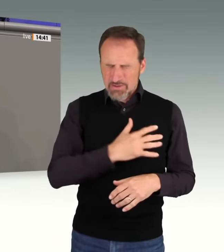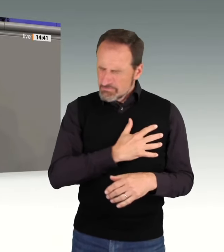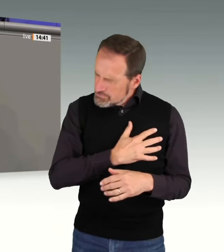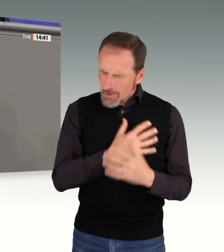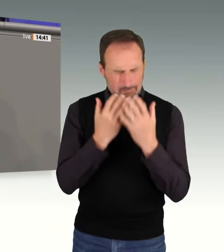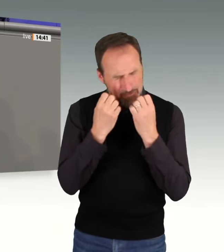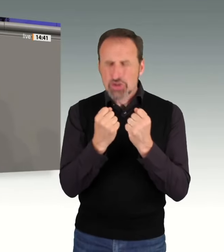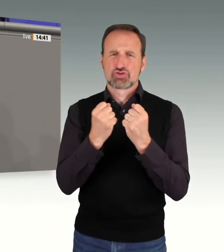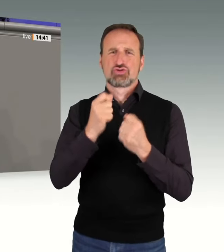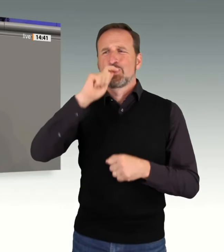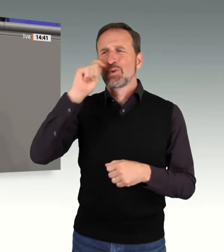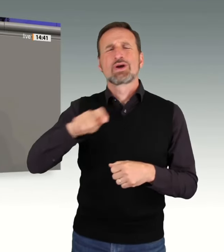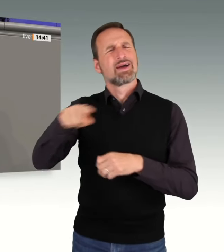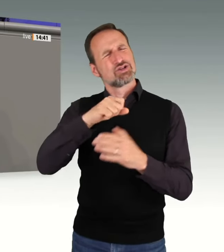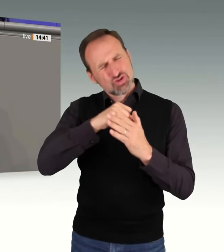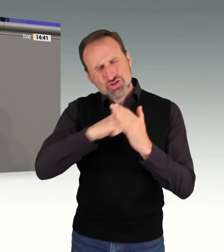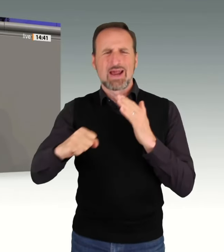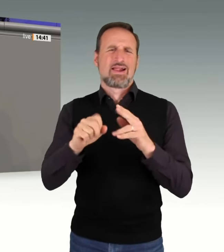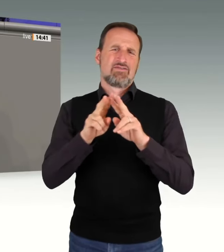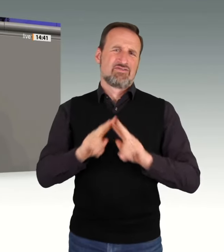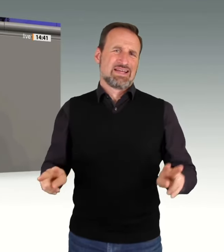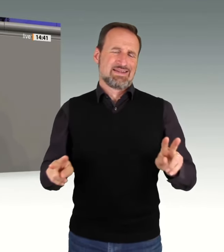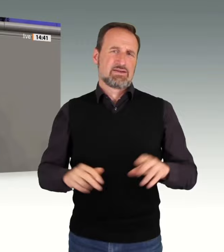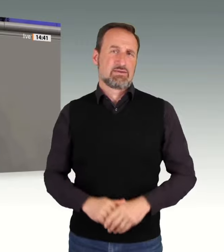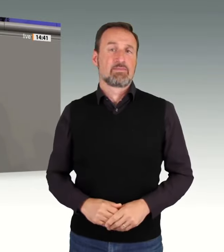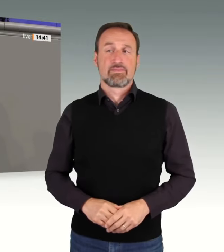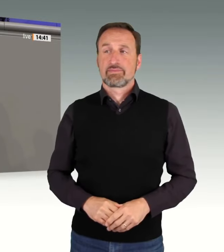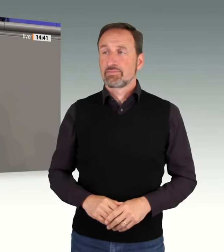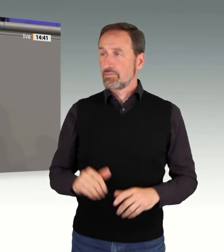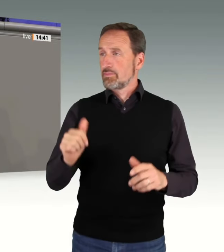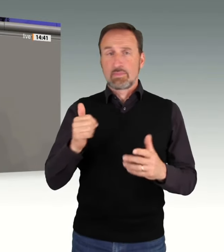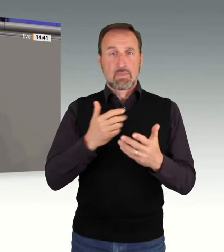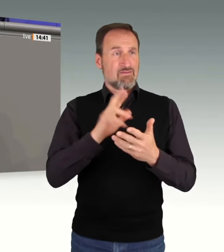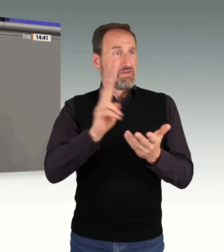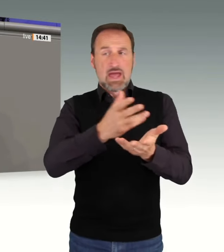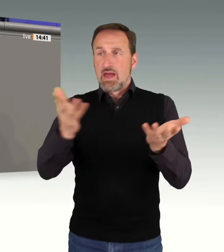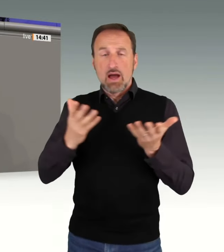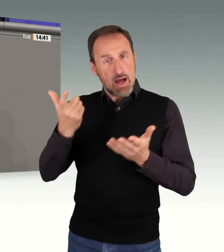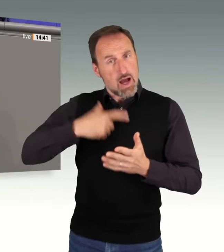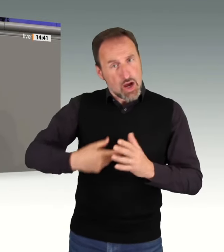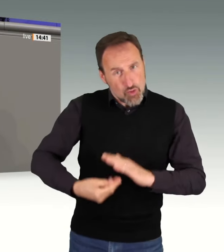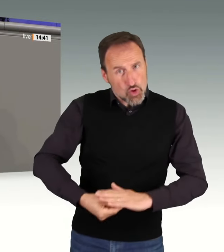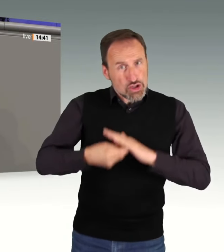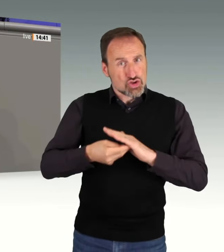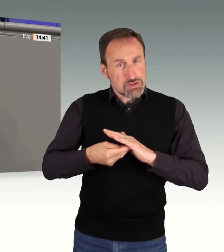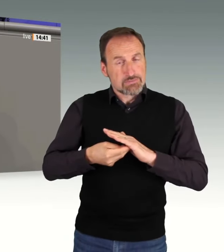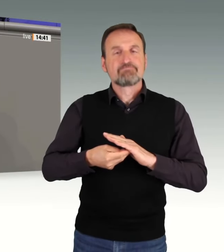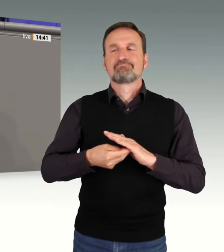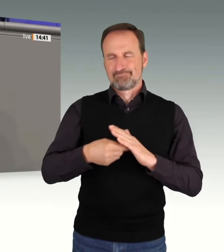kommt. Wer unterstützt uns, unsere Menschen, die ukrainischen